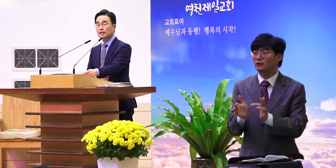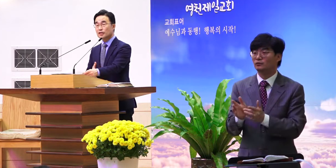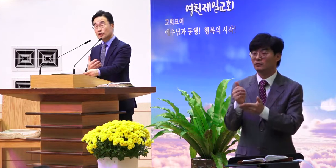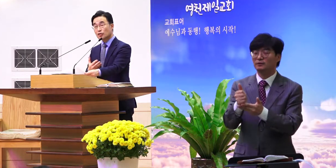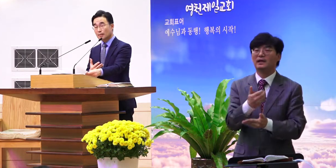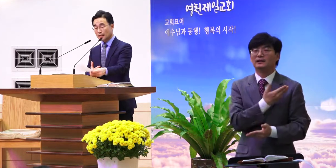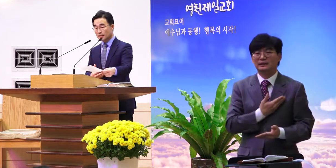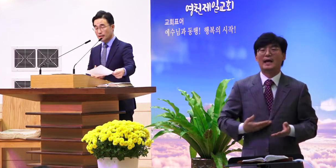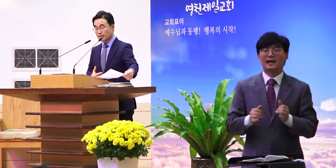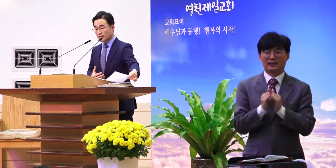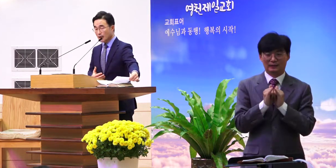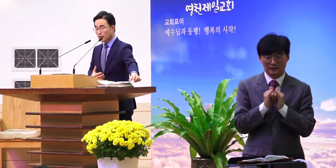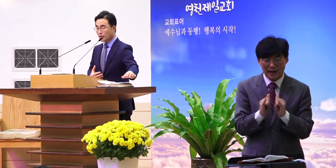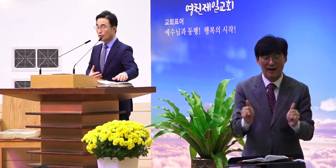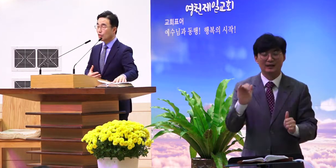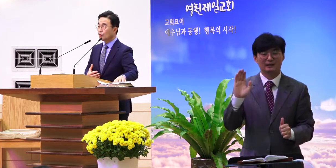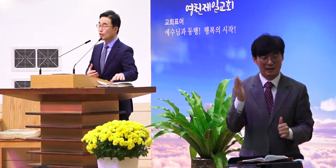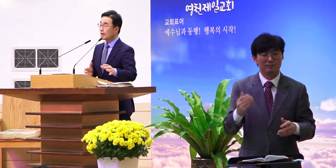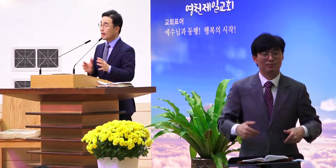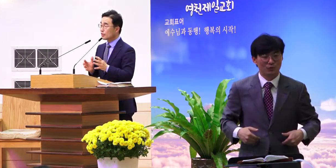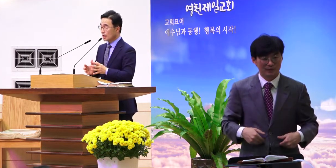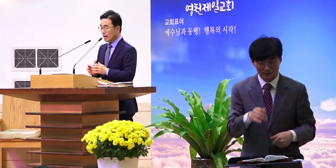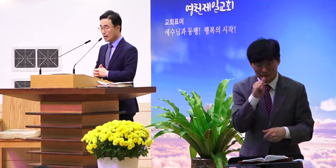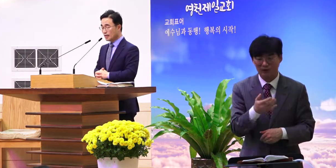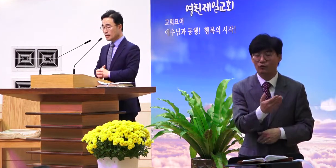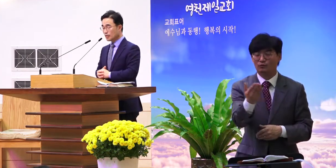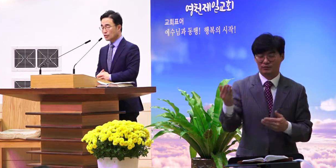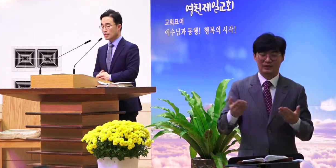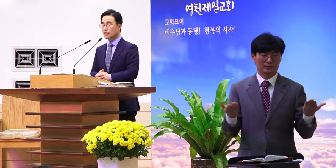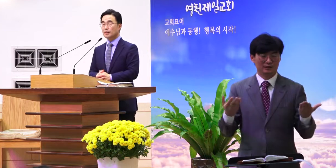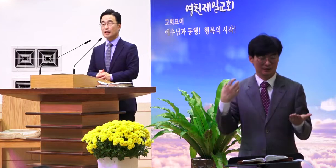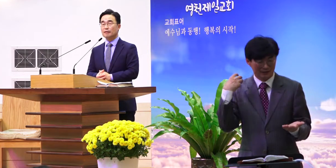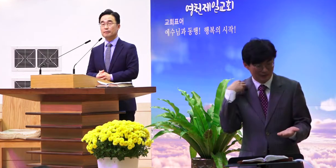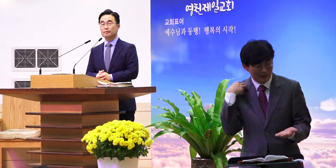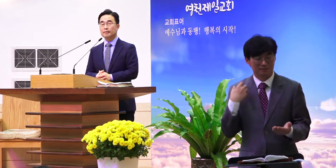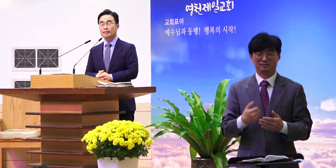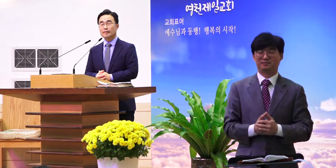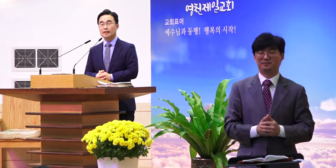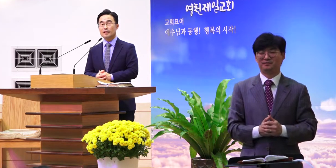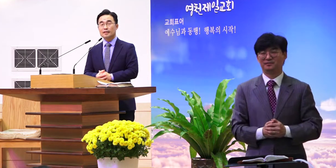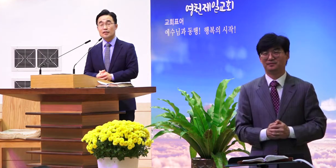것입니다. 그것이 우리가 받은 사명이고 우리가 가져야 할 정체성입니다.